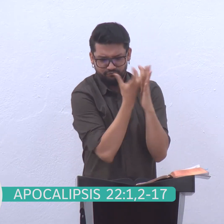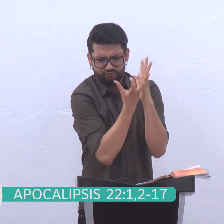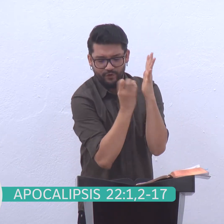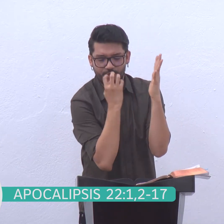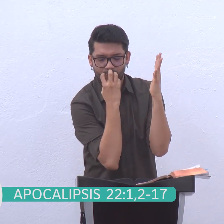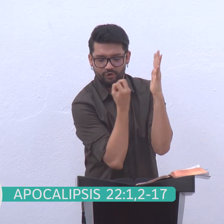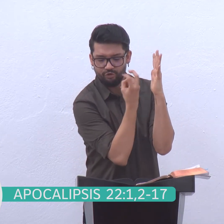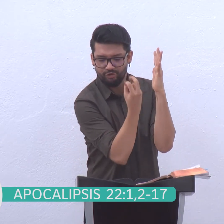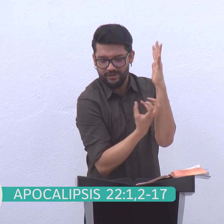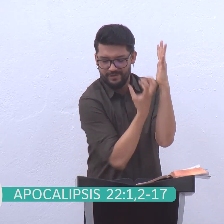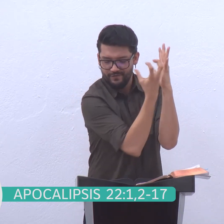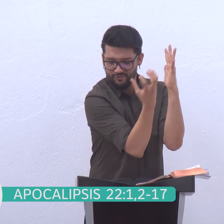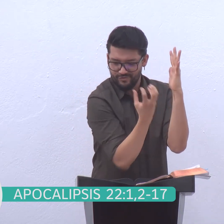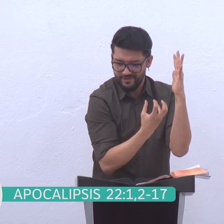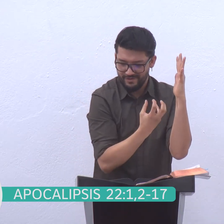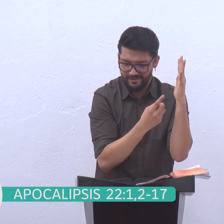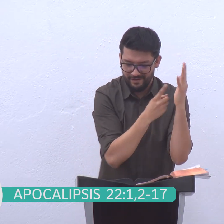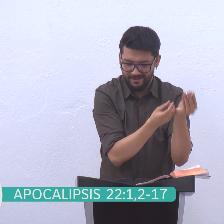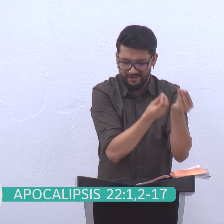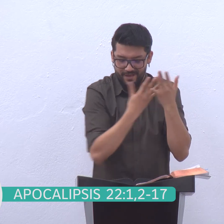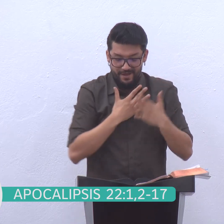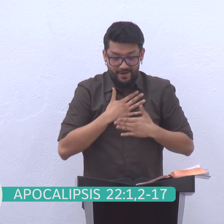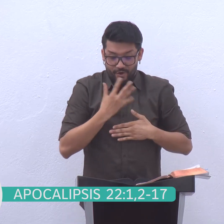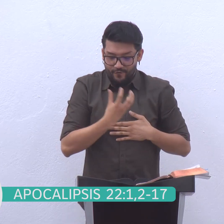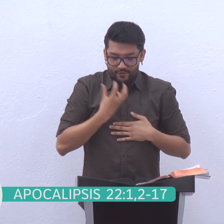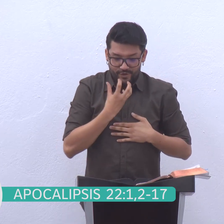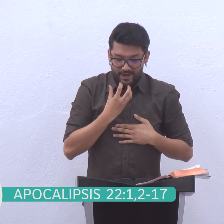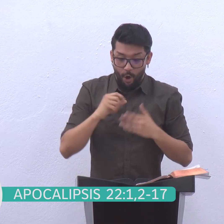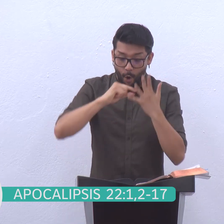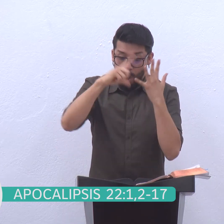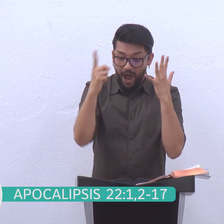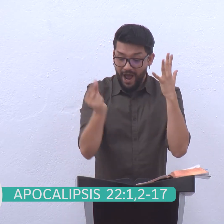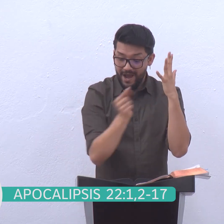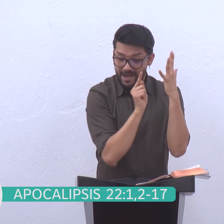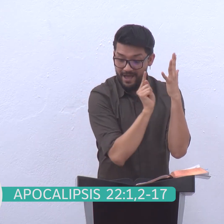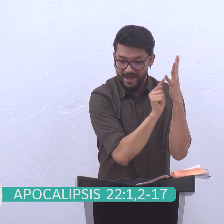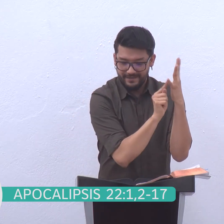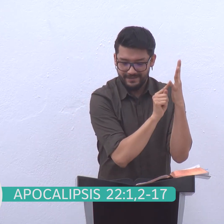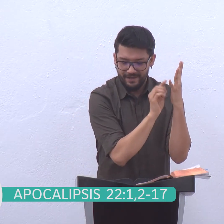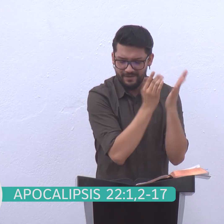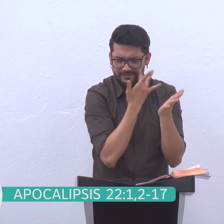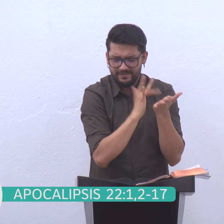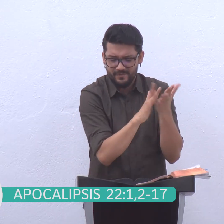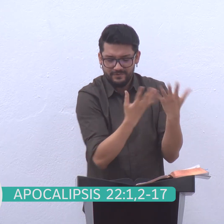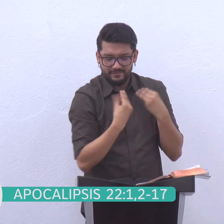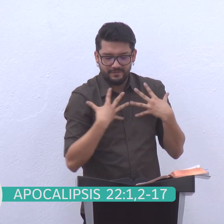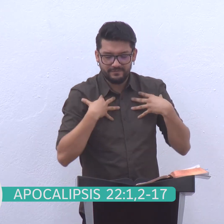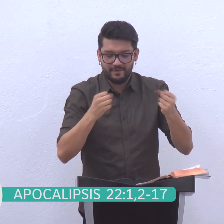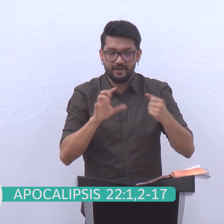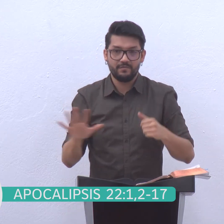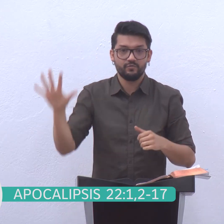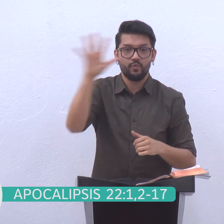su fruto. Y las hojas del árbol eran para la sanidad de las